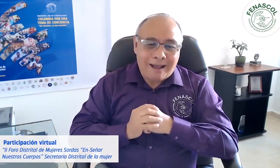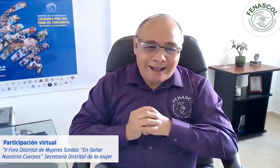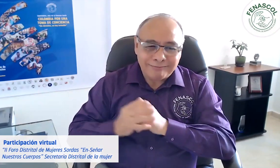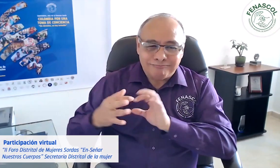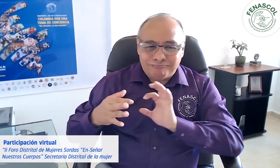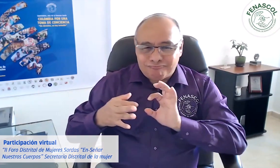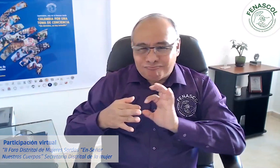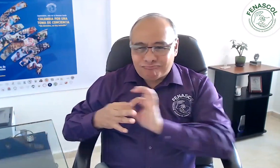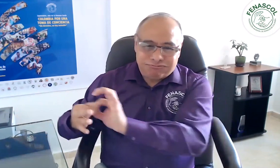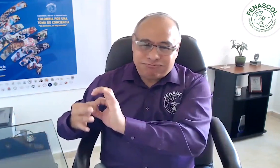. 25 de septiembre.